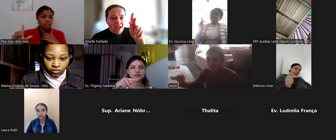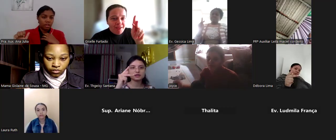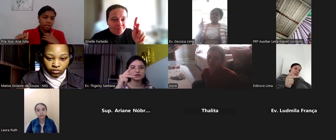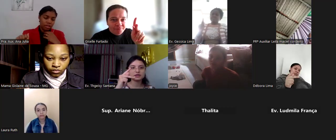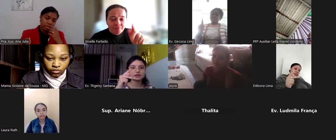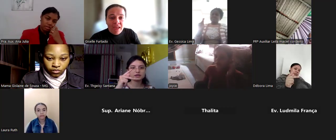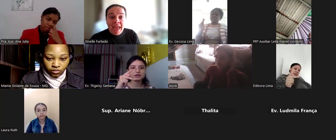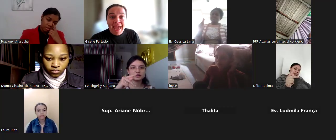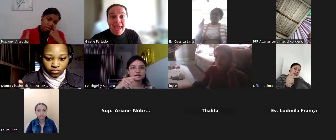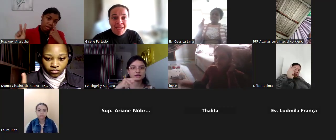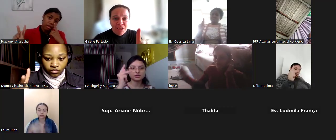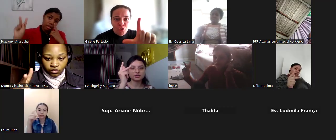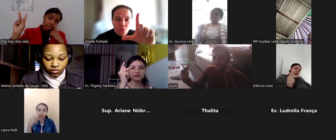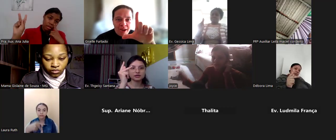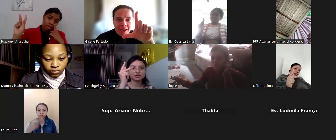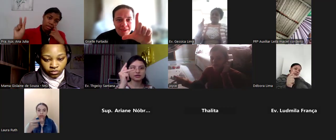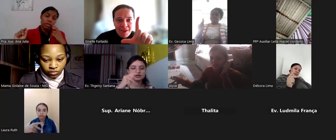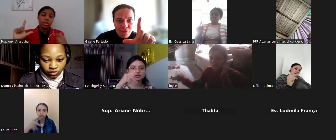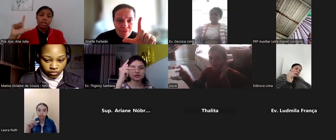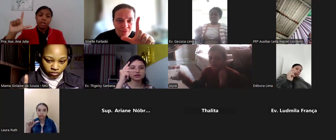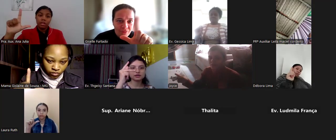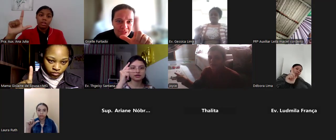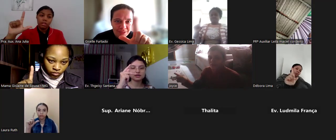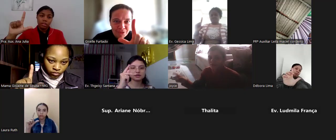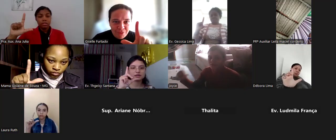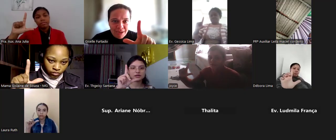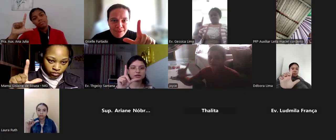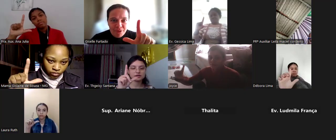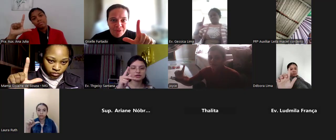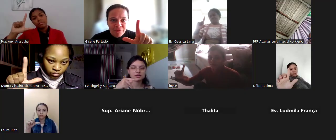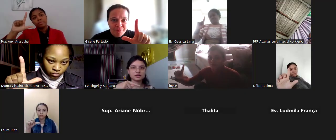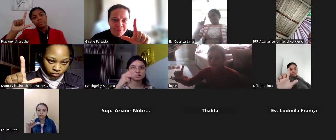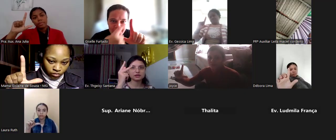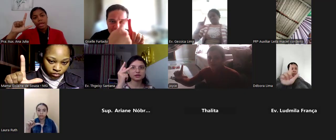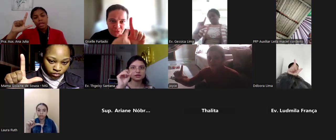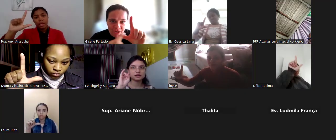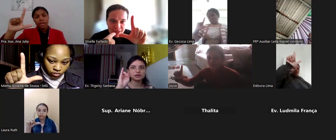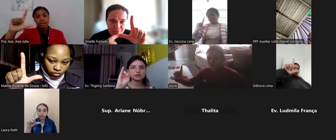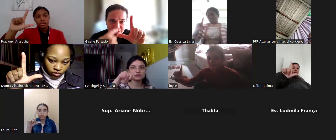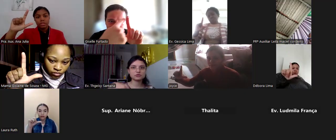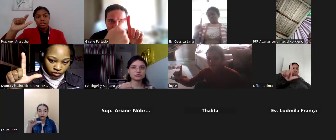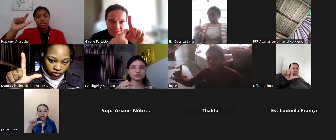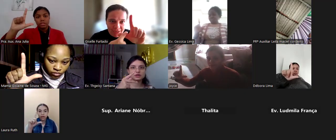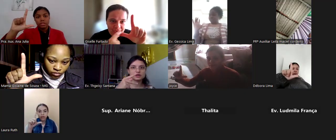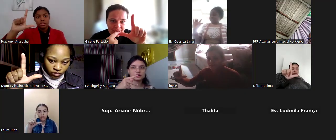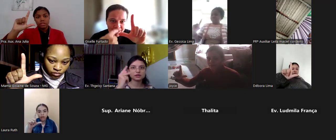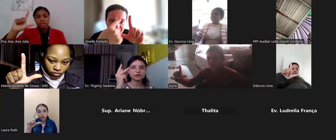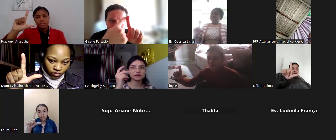K. L. O L é o desenho do L na mão. Ele fica bem parecendo um L mesmo.